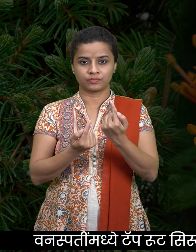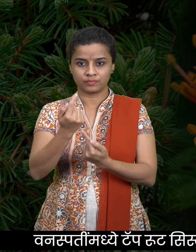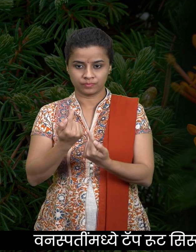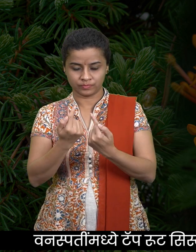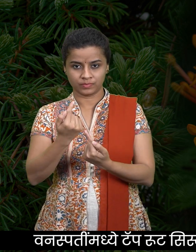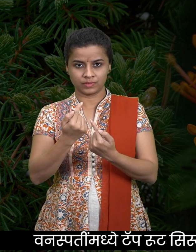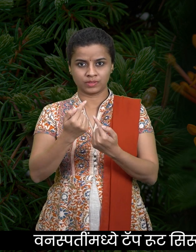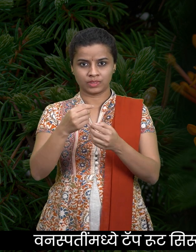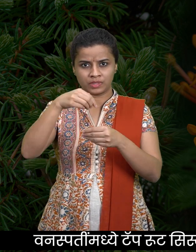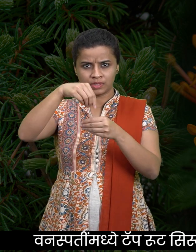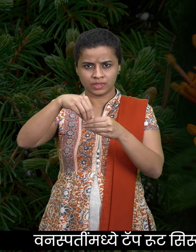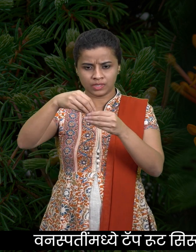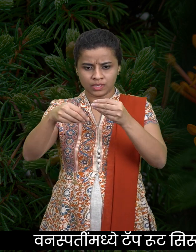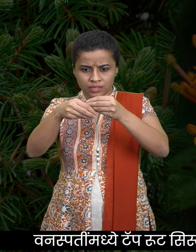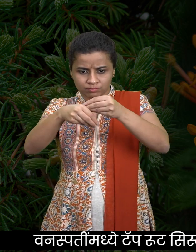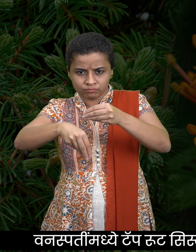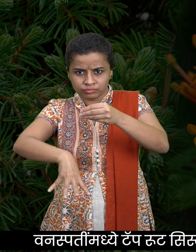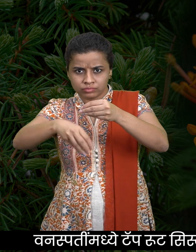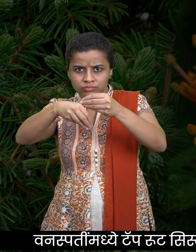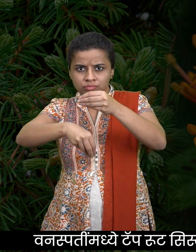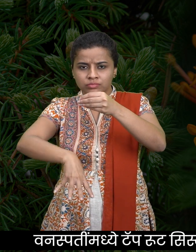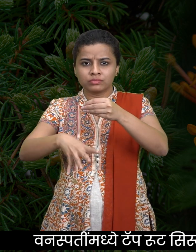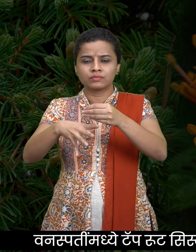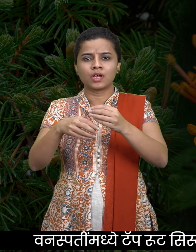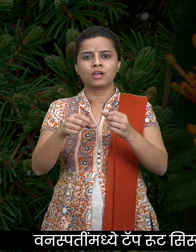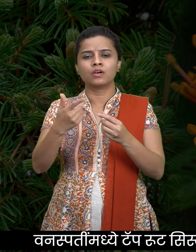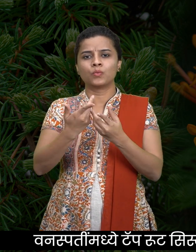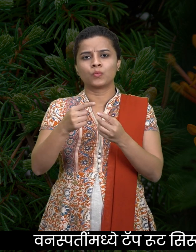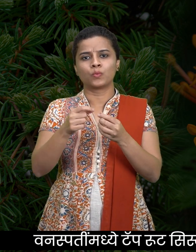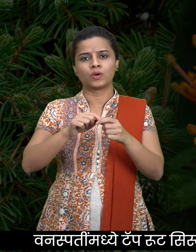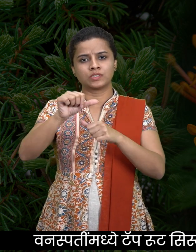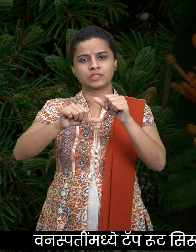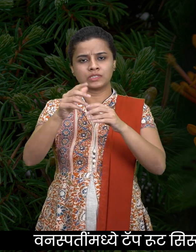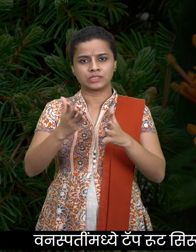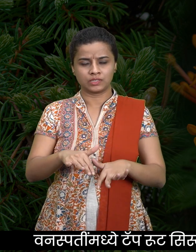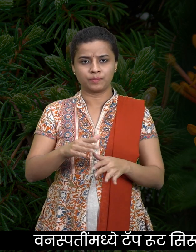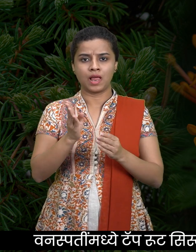वनस्पतींमध्ये टॅपरूट सिस्टीम असते आणि पाणी जाळीदार व्हेनेशन्ससह असते.